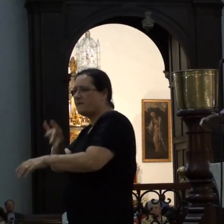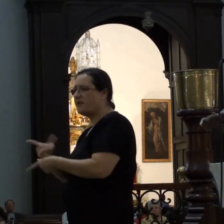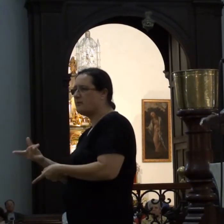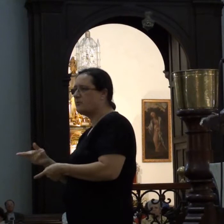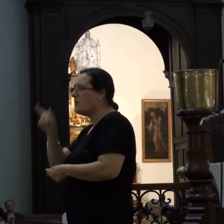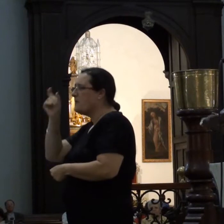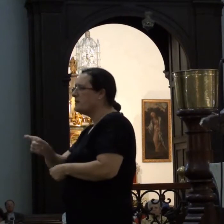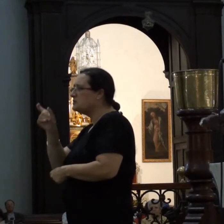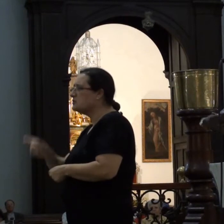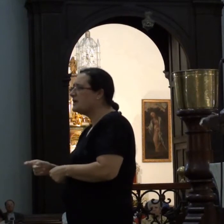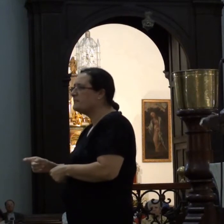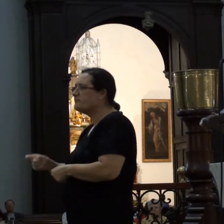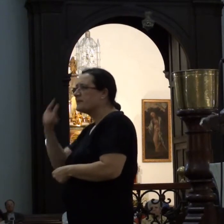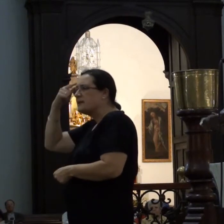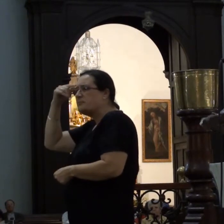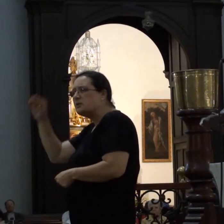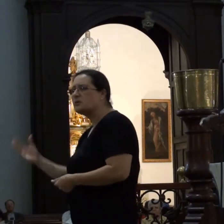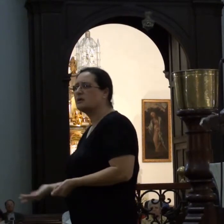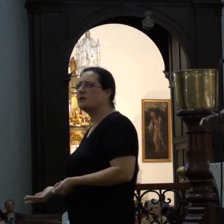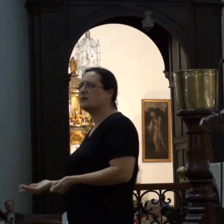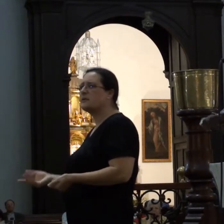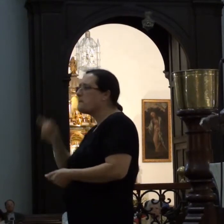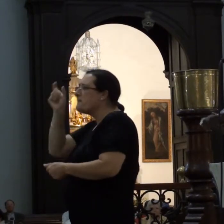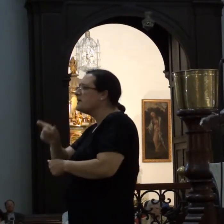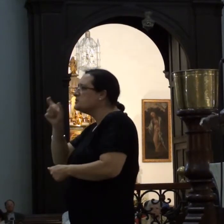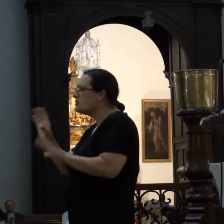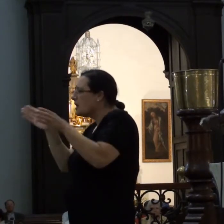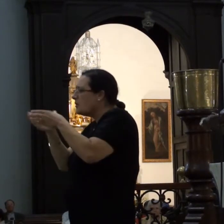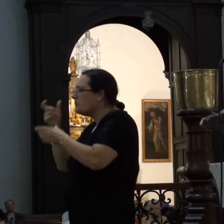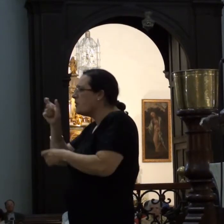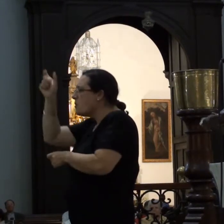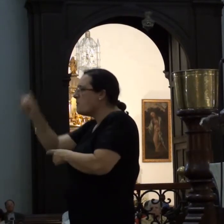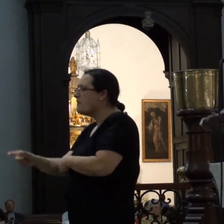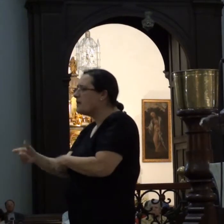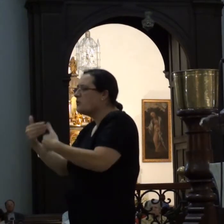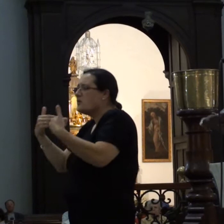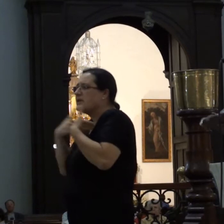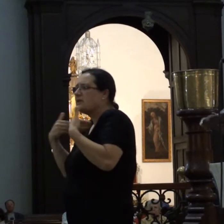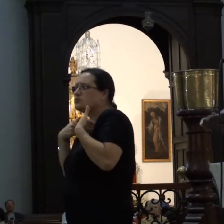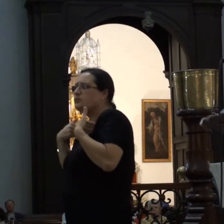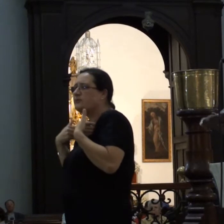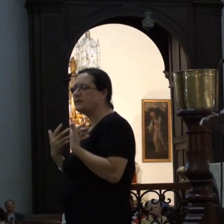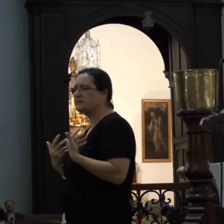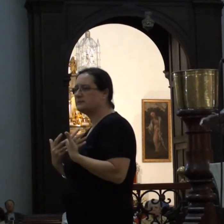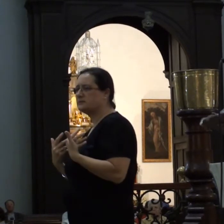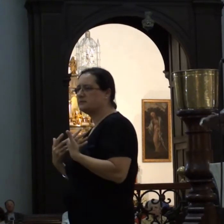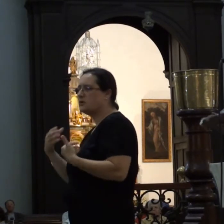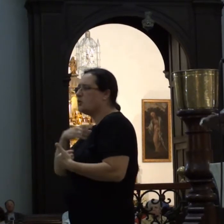dependientes personas y colectivos humanos que viven bajo yugos insoportables